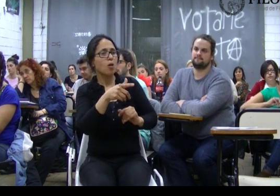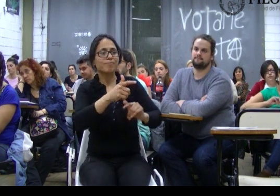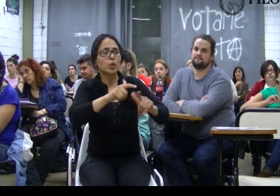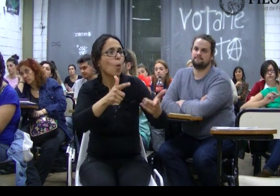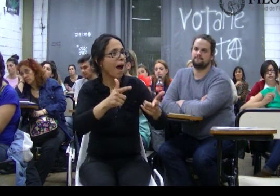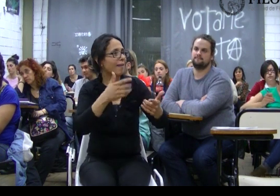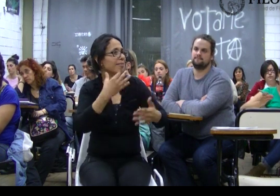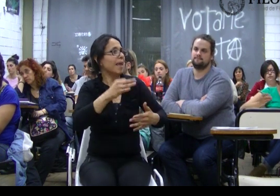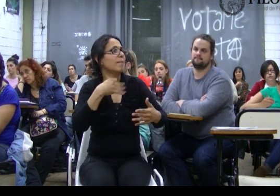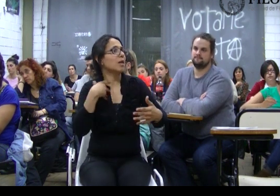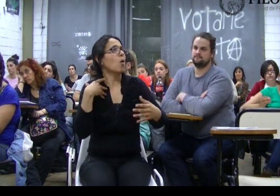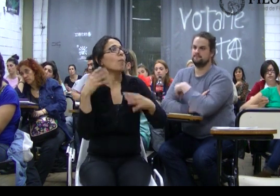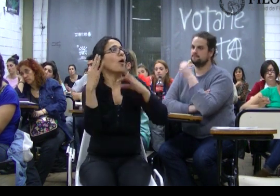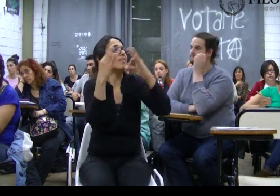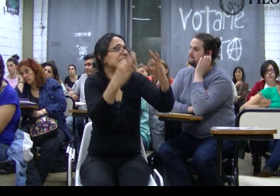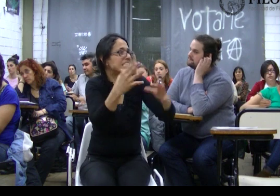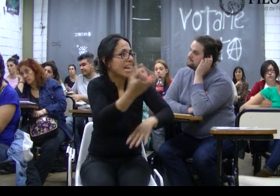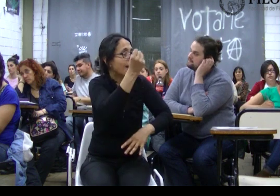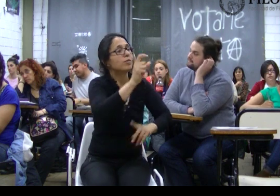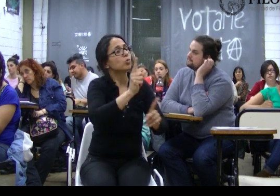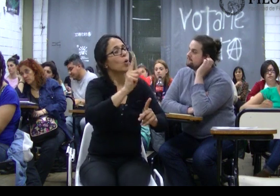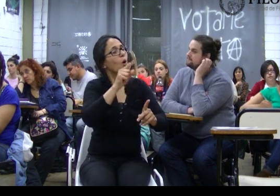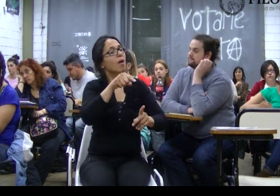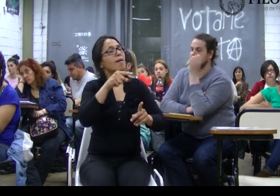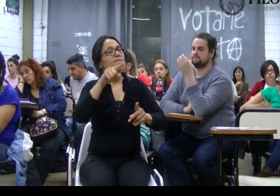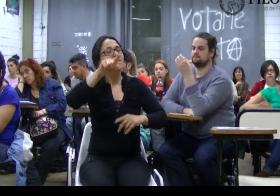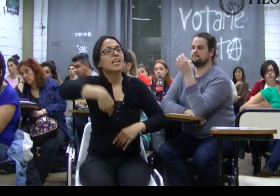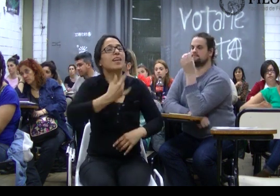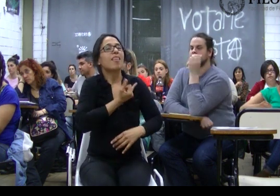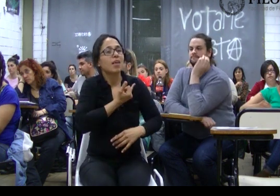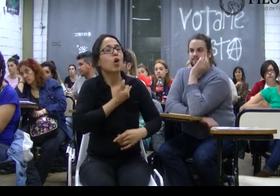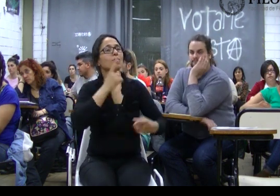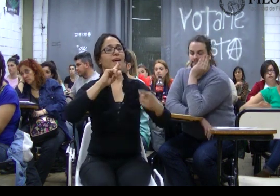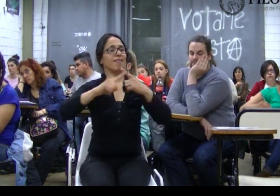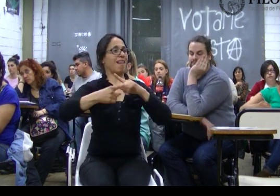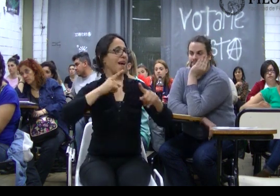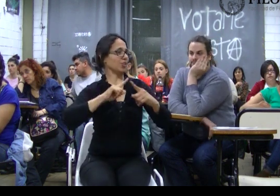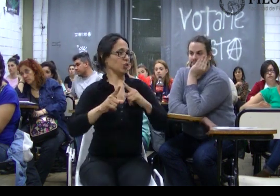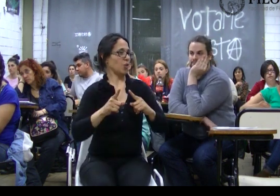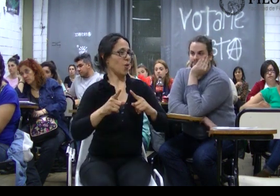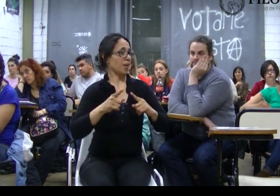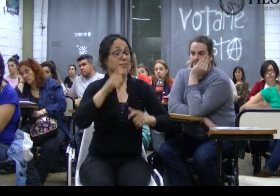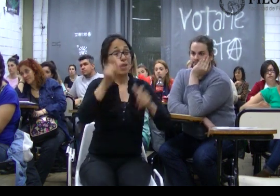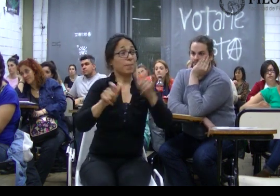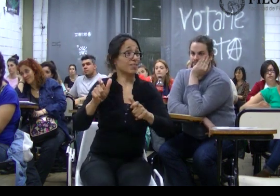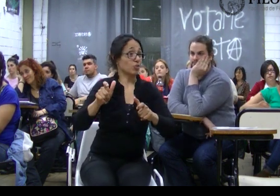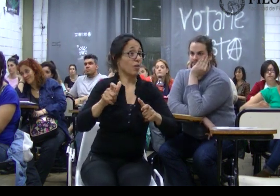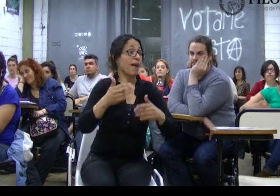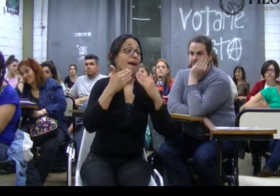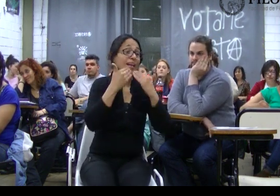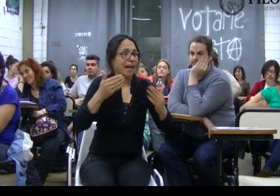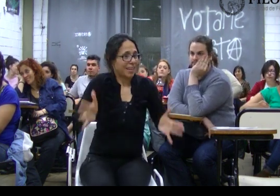alcanzar, sino como algo que es producto de las relaciones sociales que generamos o que obturamos.